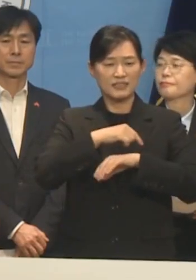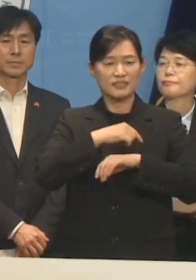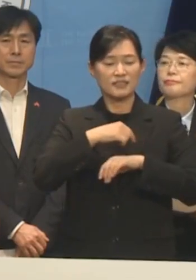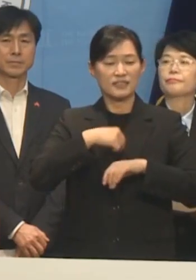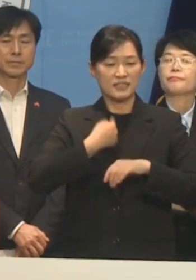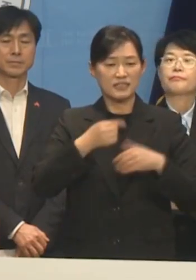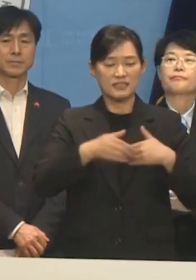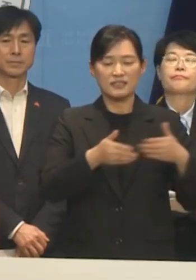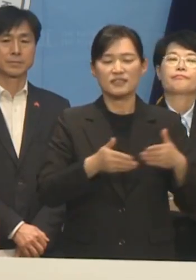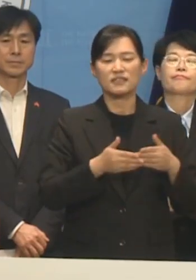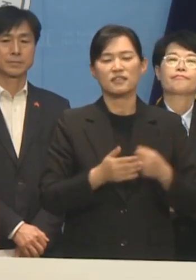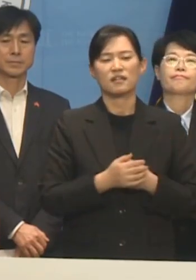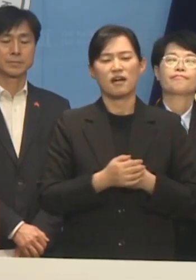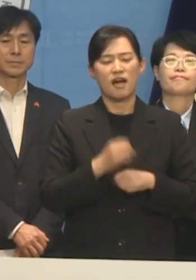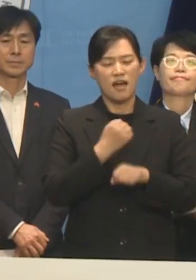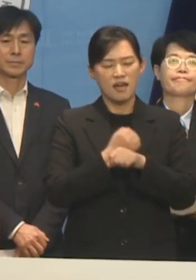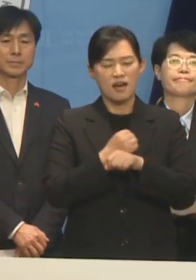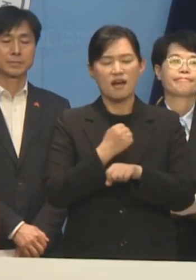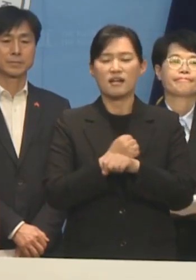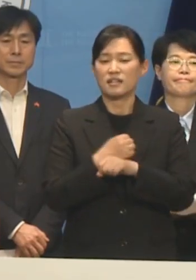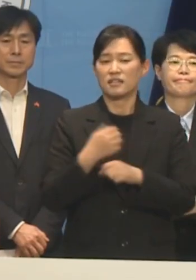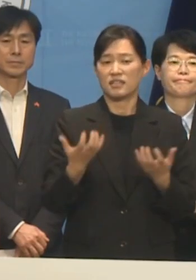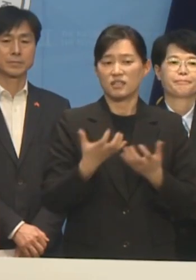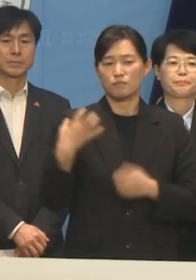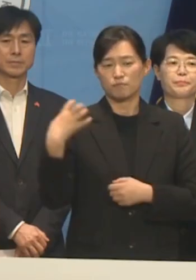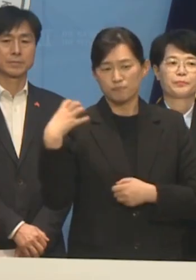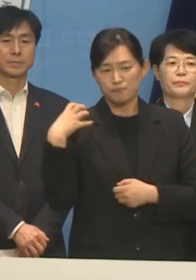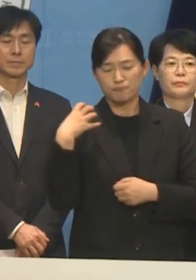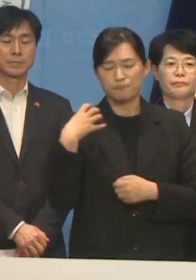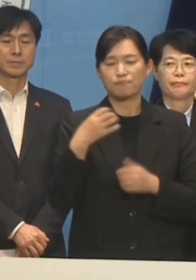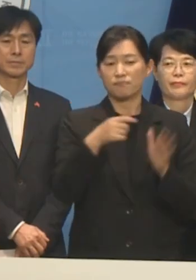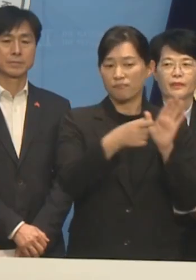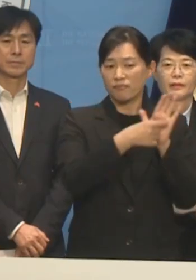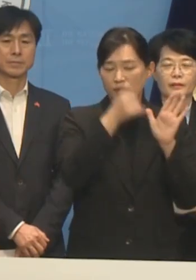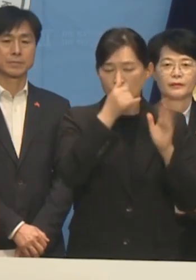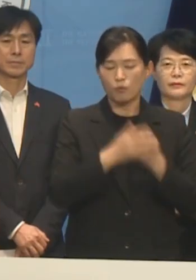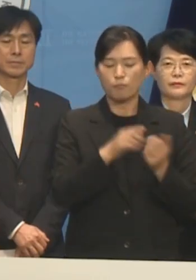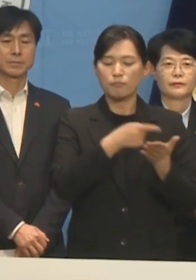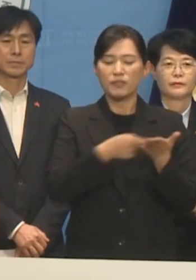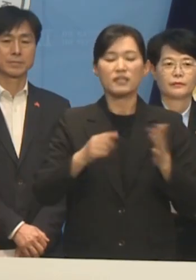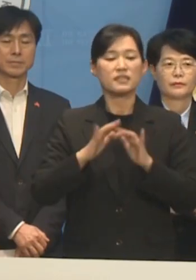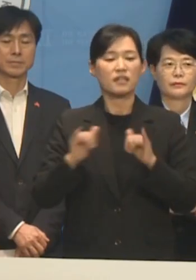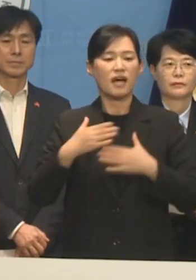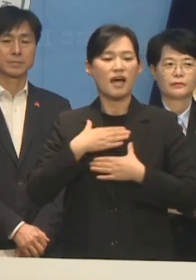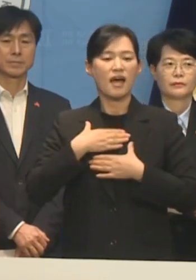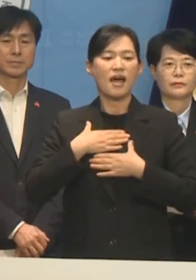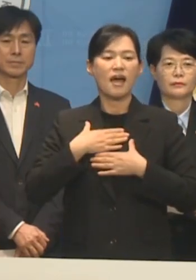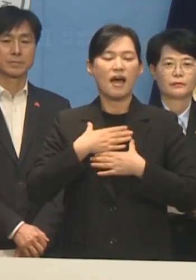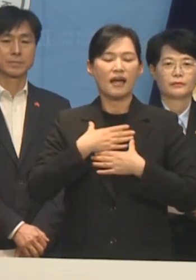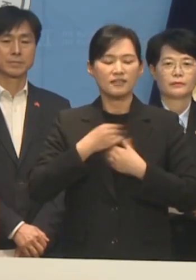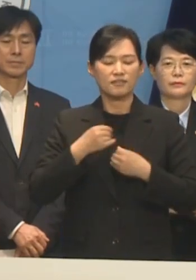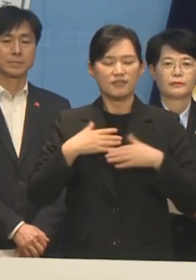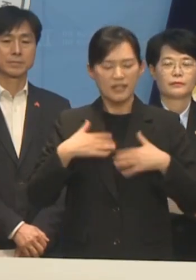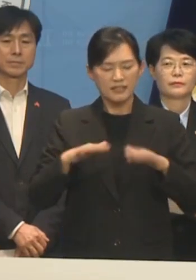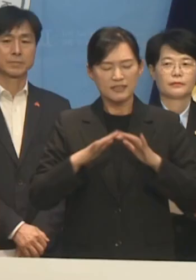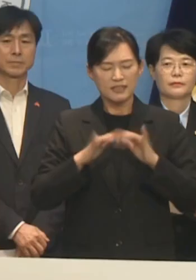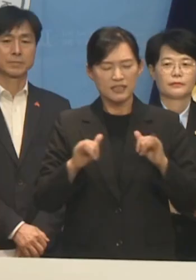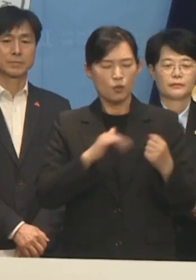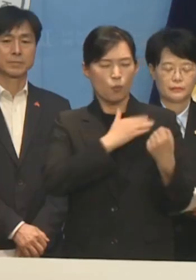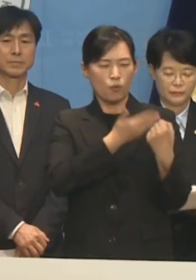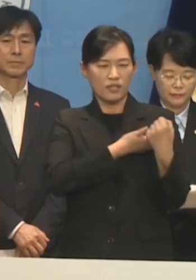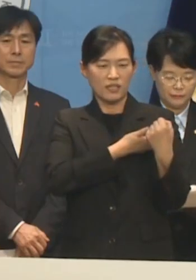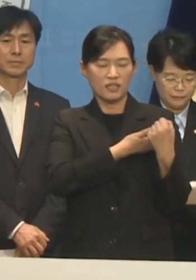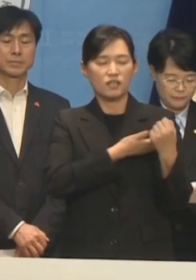위해 반드시 해야 할 임무를 부여했으며 피해자들과 안전약자들의 권리를 보장하는